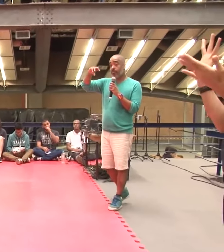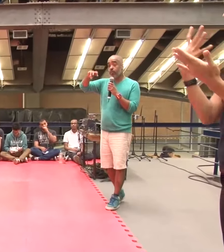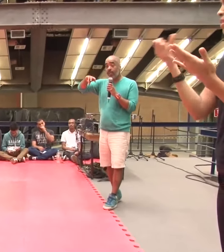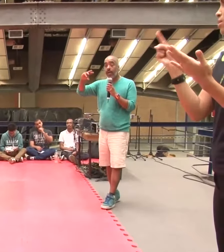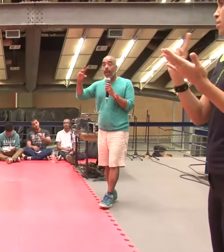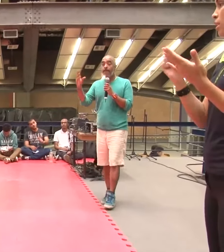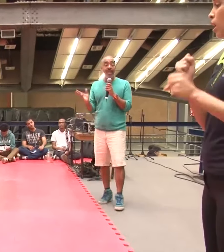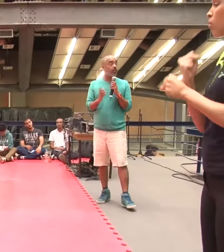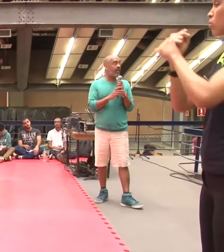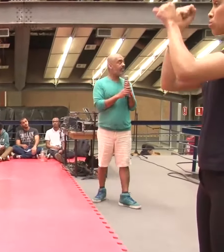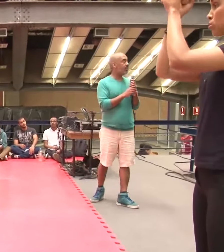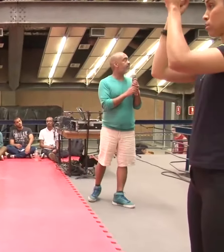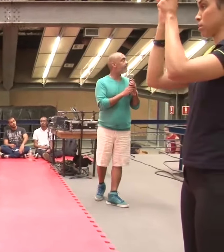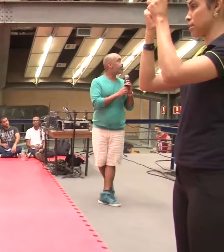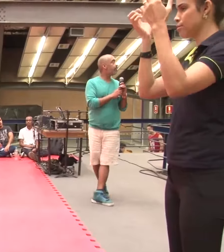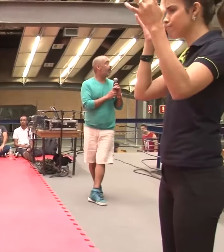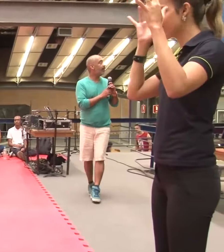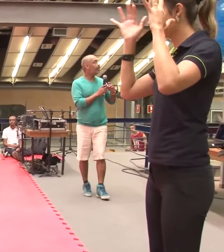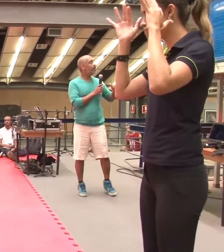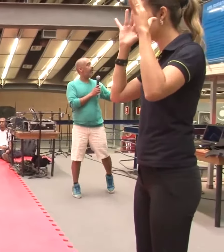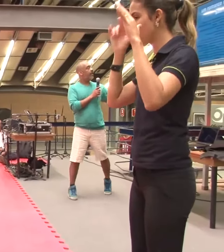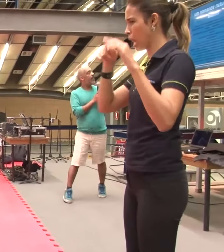É construir pelo negativo.